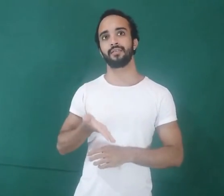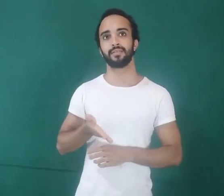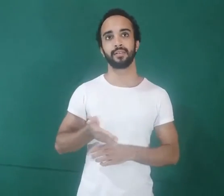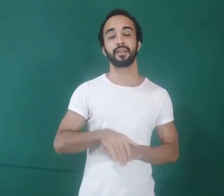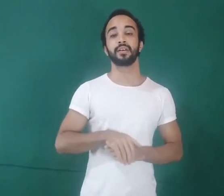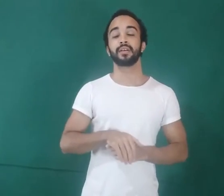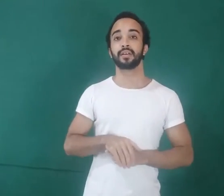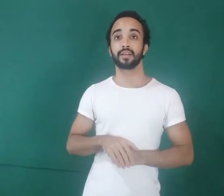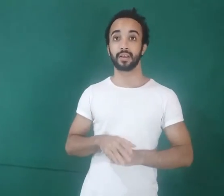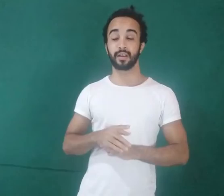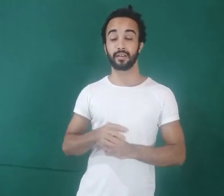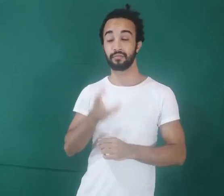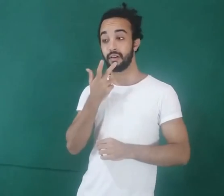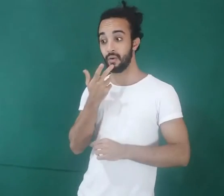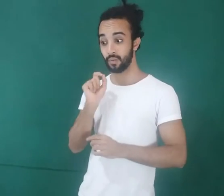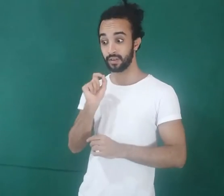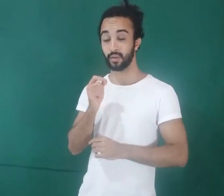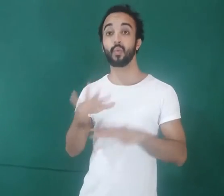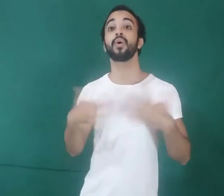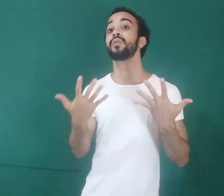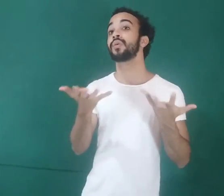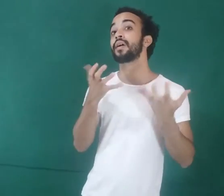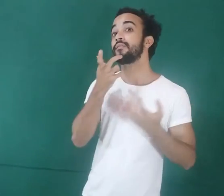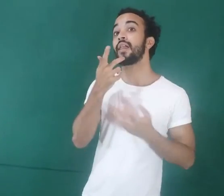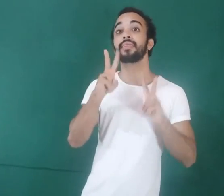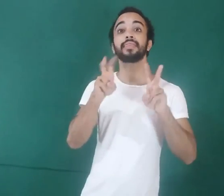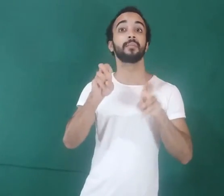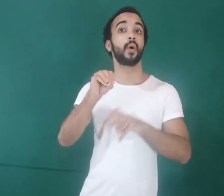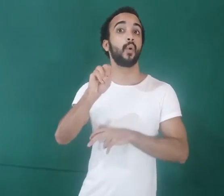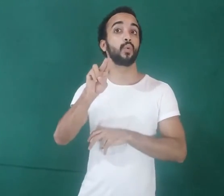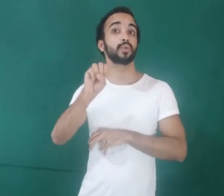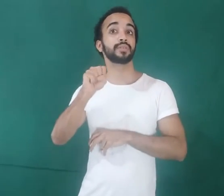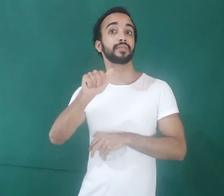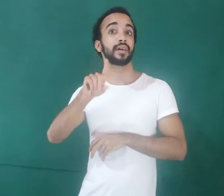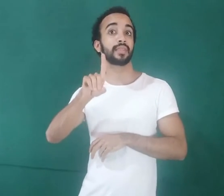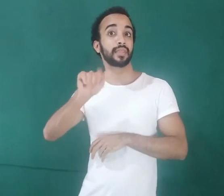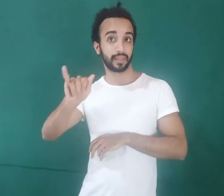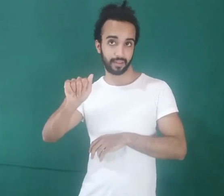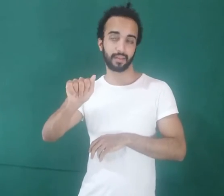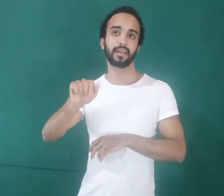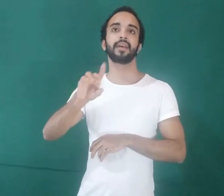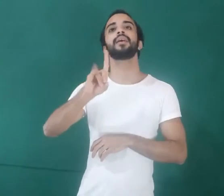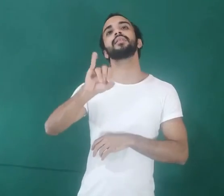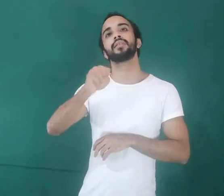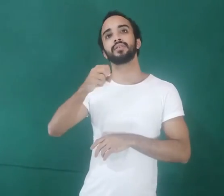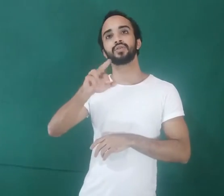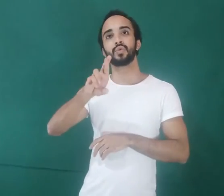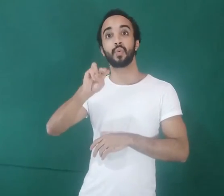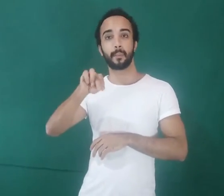Já não diz o que eu quero dizer quando eu quero dizer ousadia, sabe? Disruptivo. E tipo... A tag eu é acho-